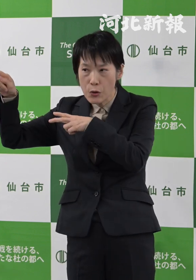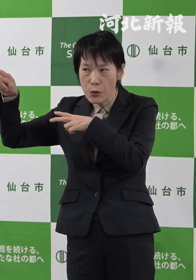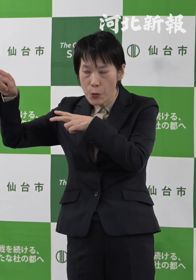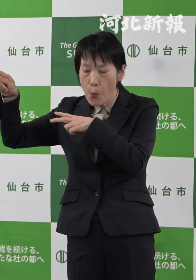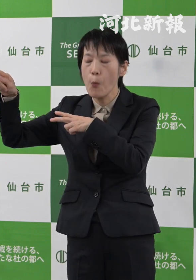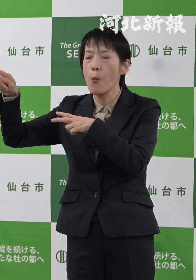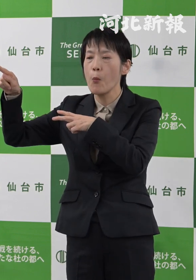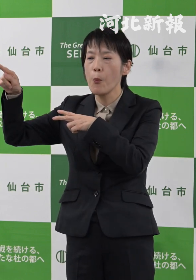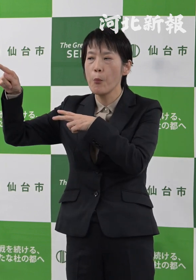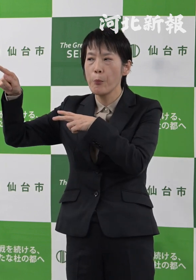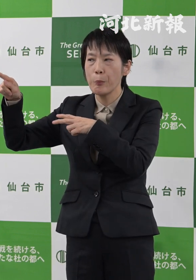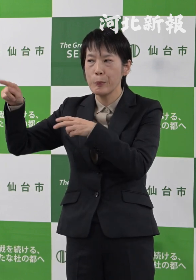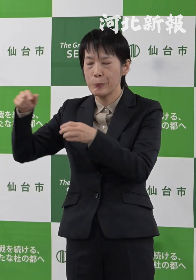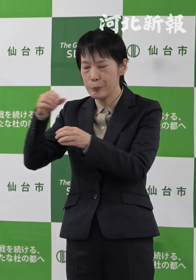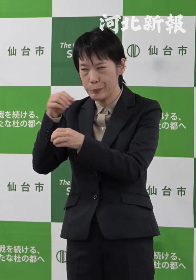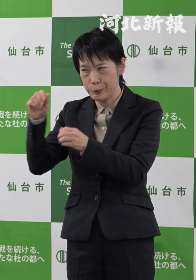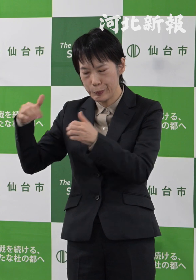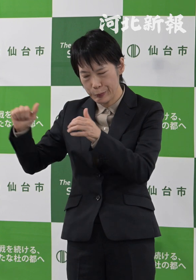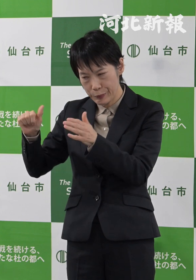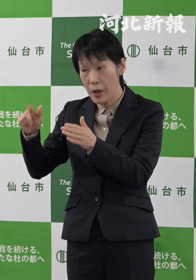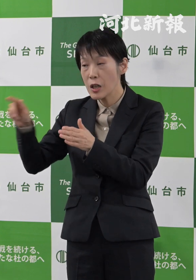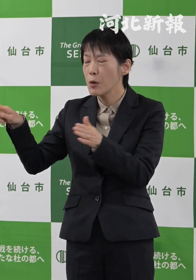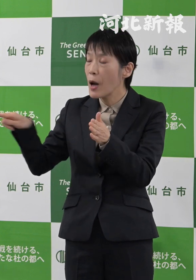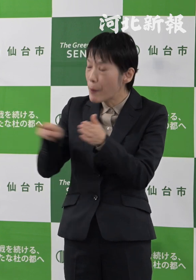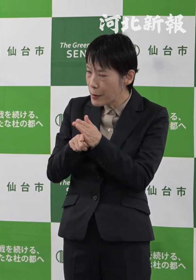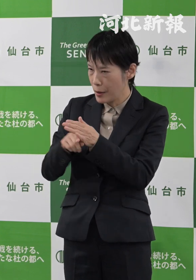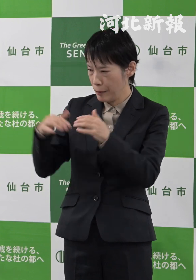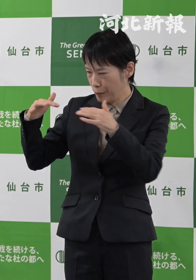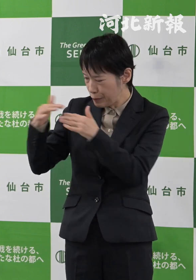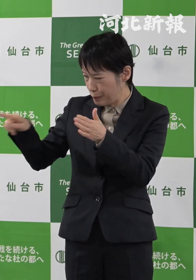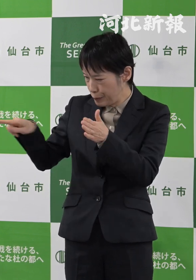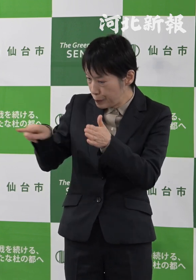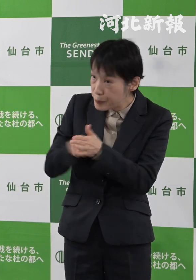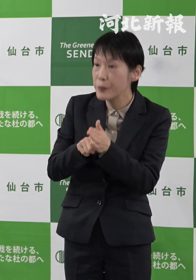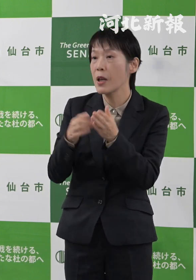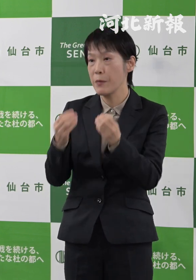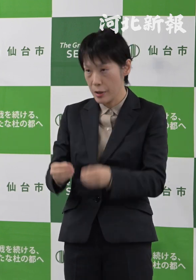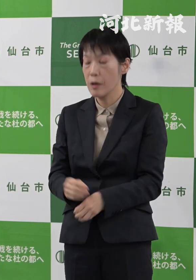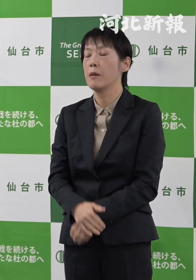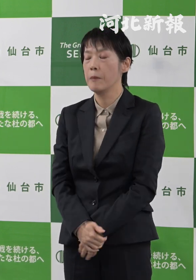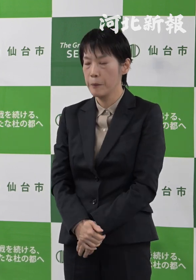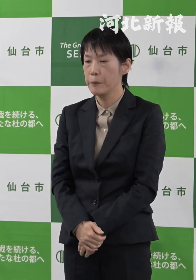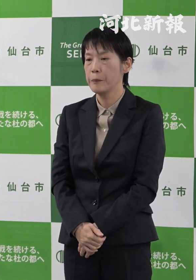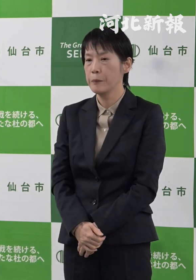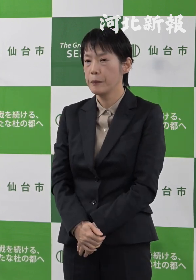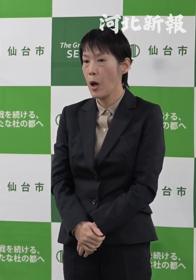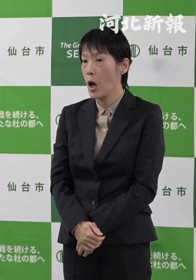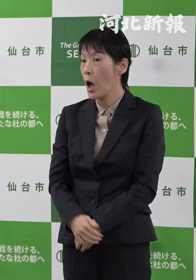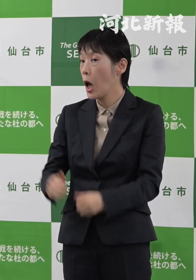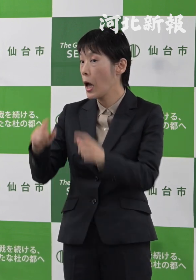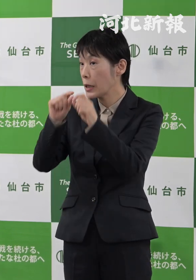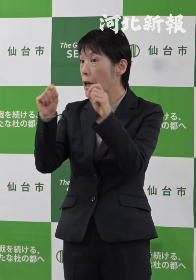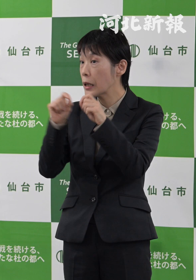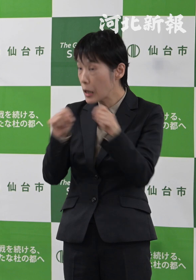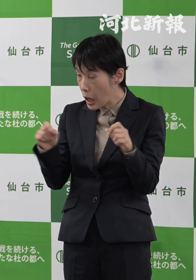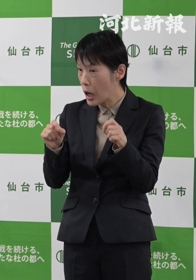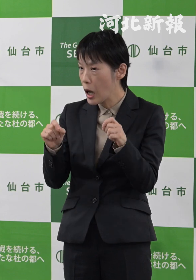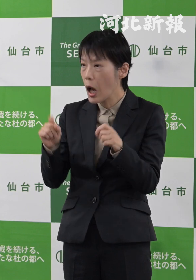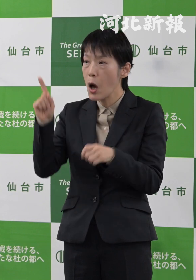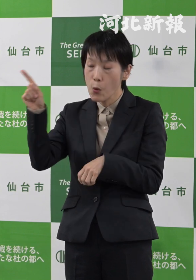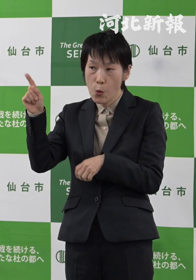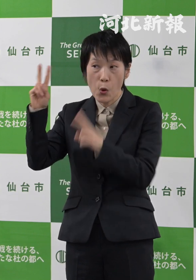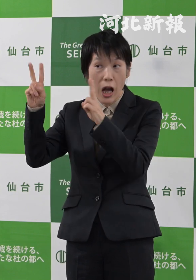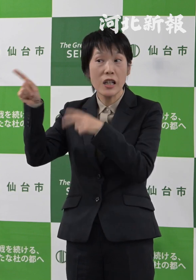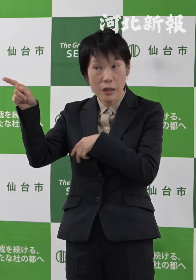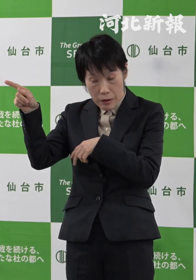様と締結をいたしまして、これまで協議を行ってまいりました。協議の結果、ゼビオホ